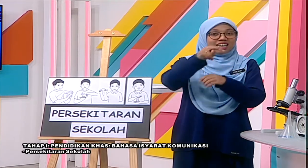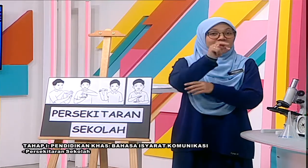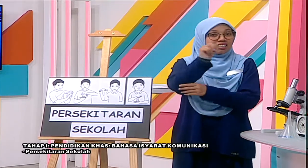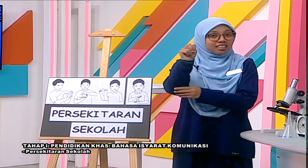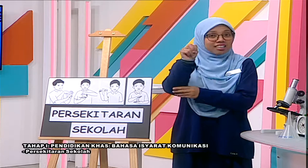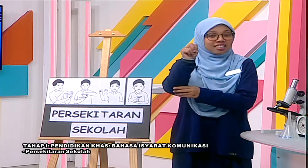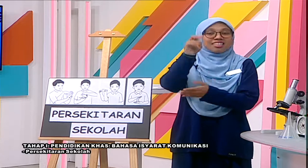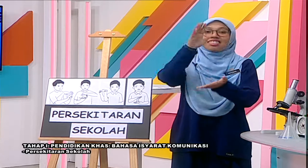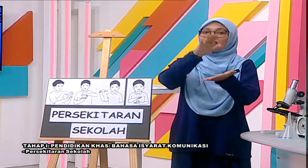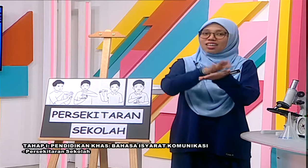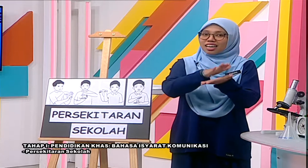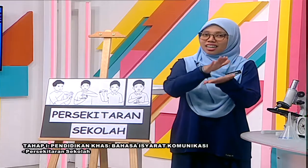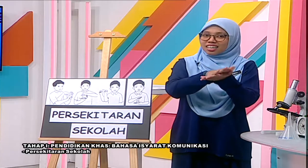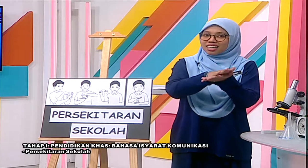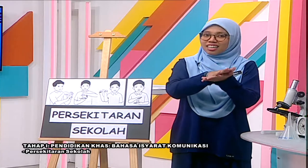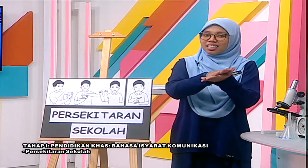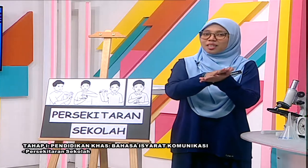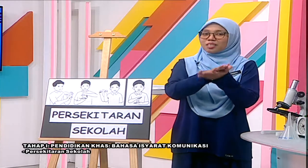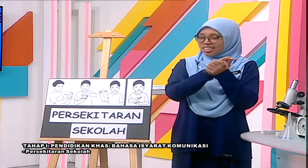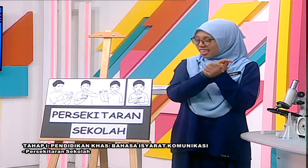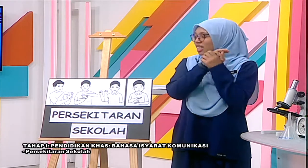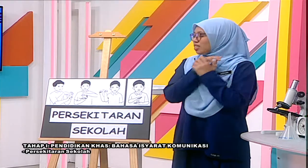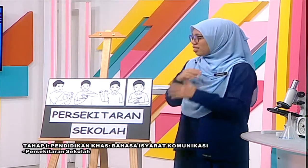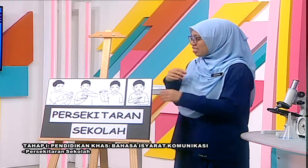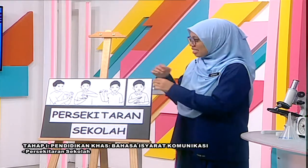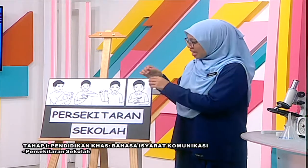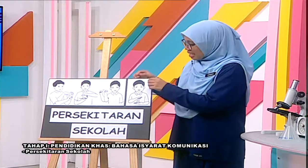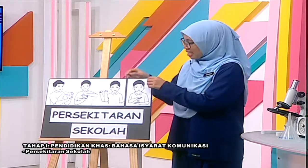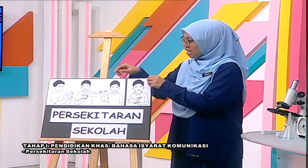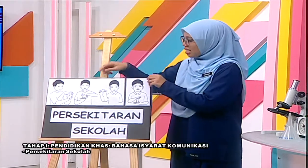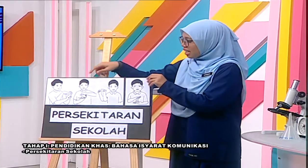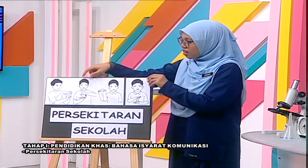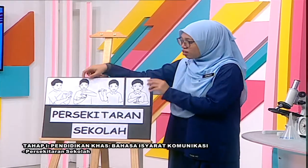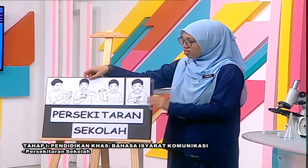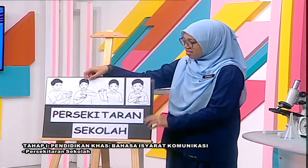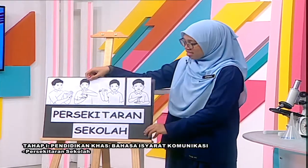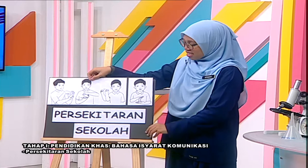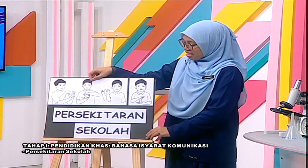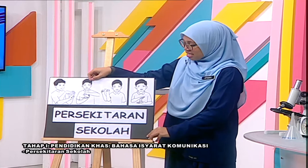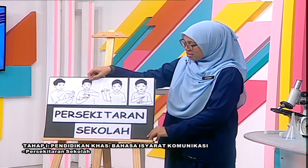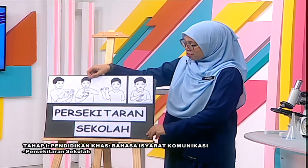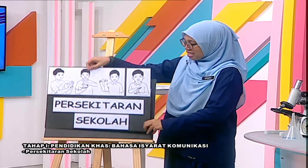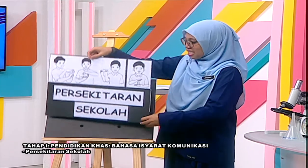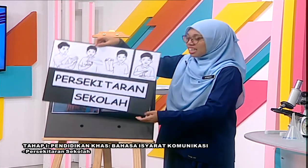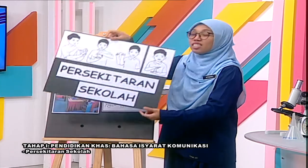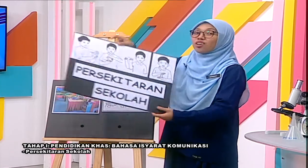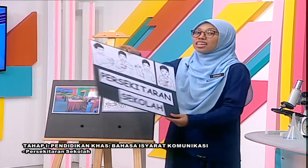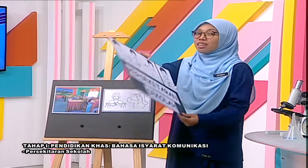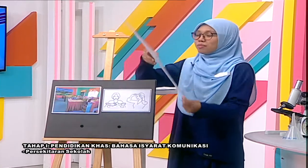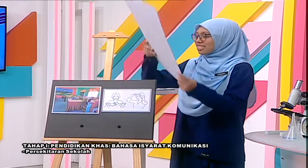persekitaran sekolah. Okey. So, sekarang ni kita akan tengok persekitaran sekolah yang